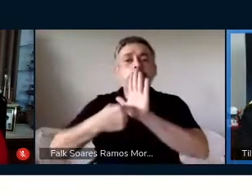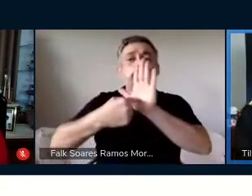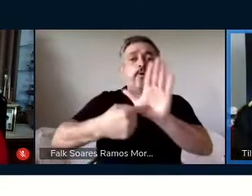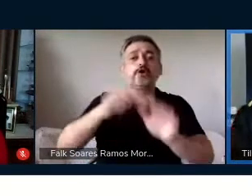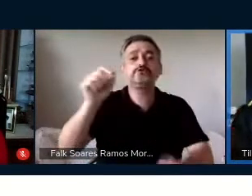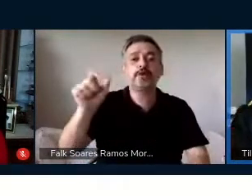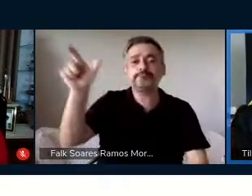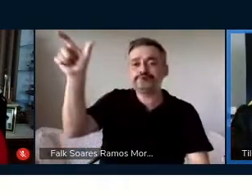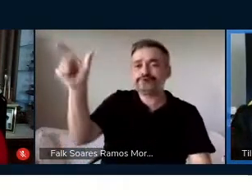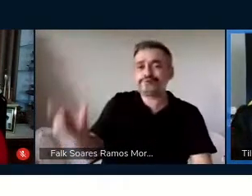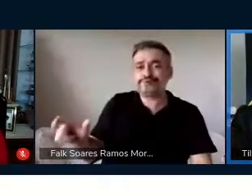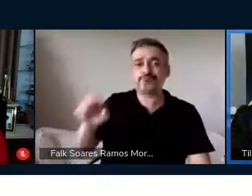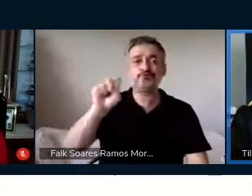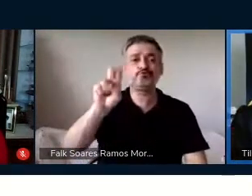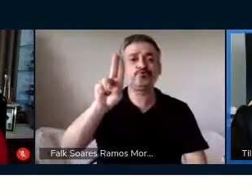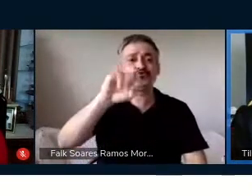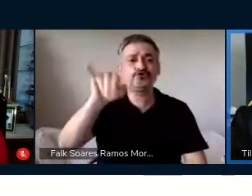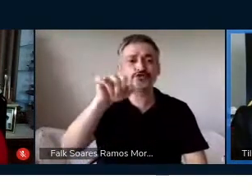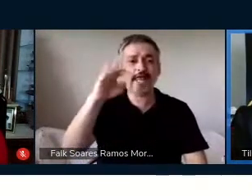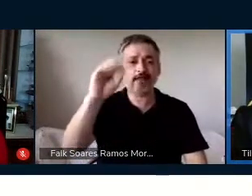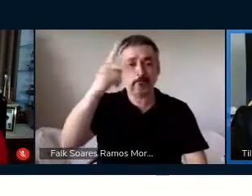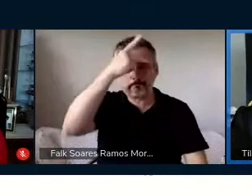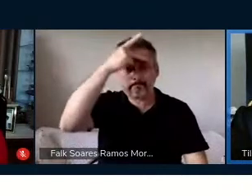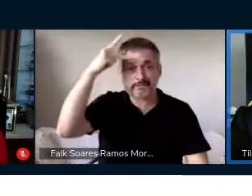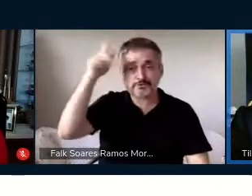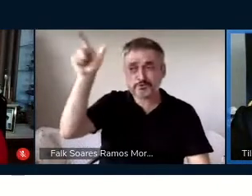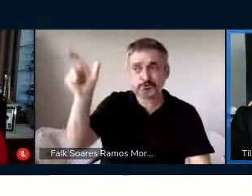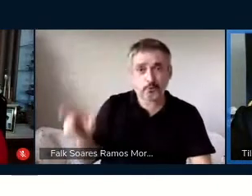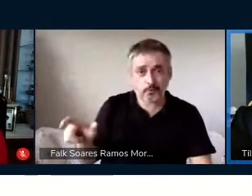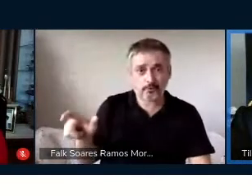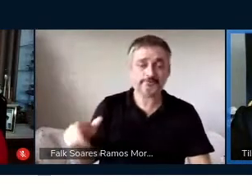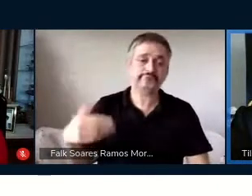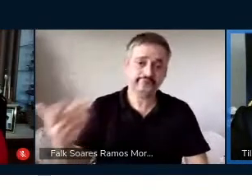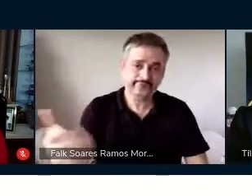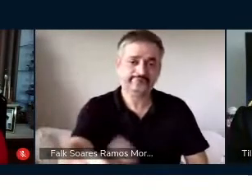forma. Aqui nós apresentamos